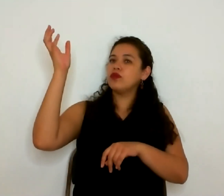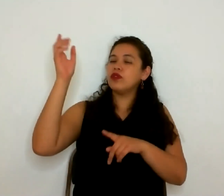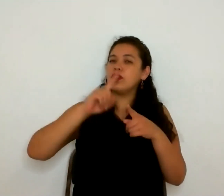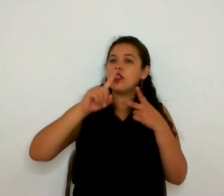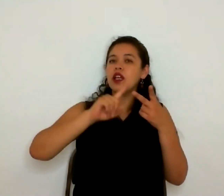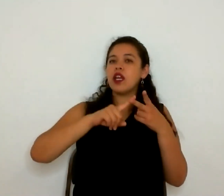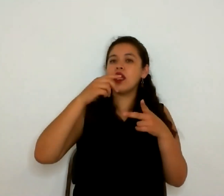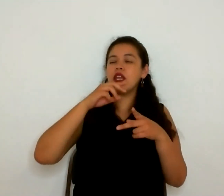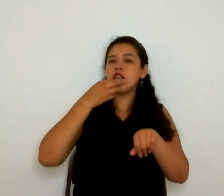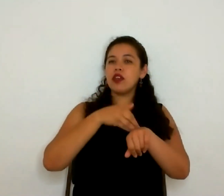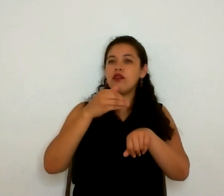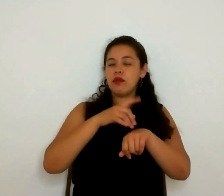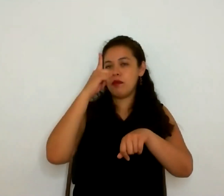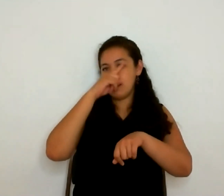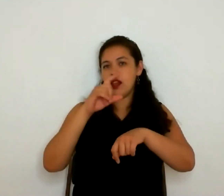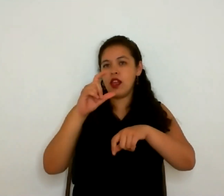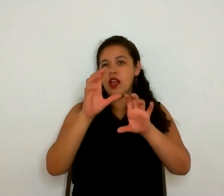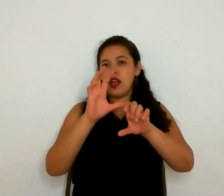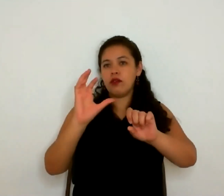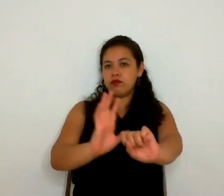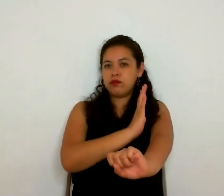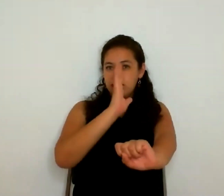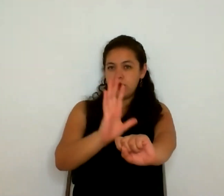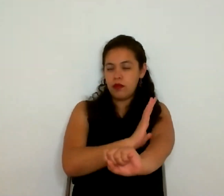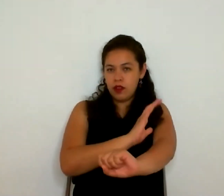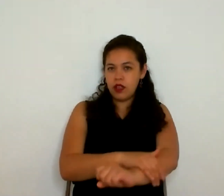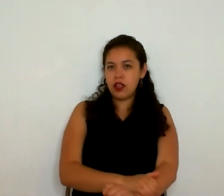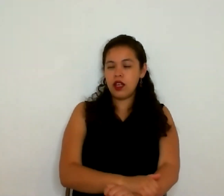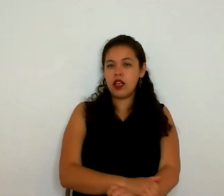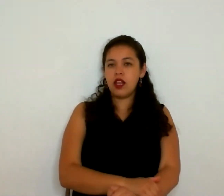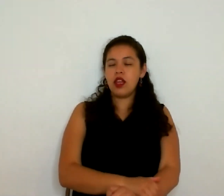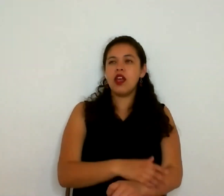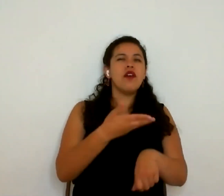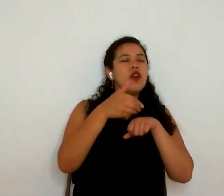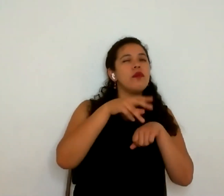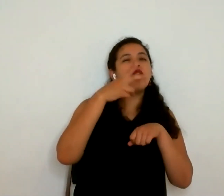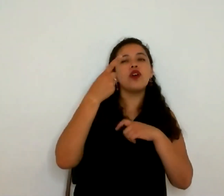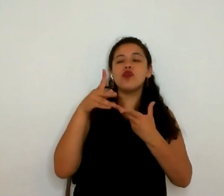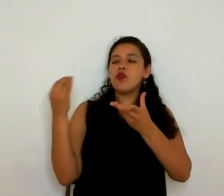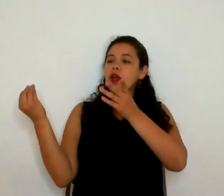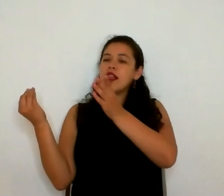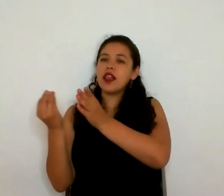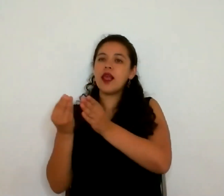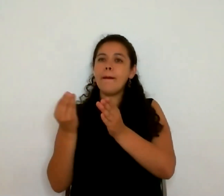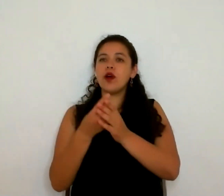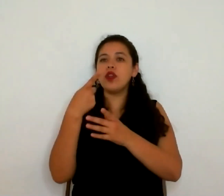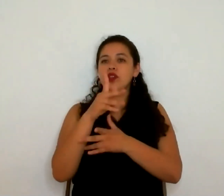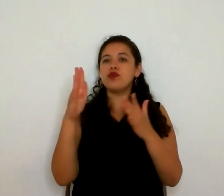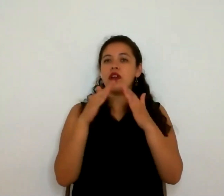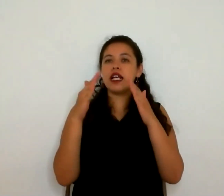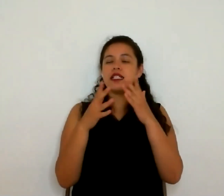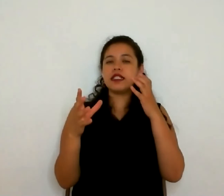eléctricos más bien no el número sino el tipo de aparatos eléctricos que había en la vivienda